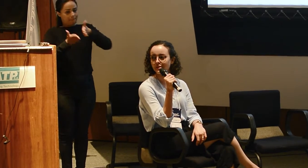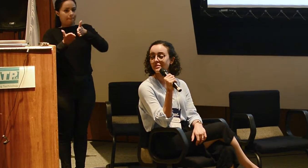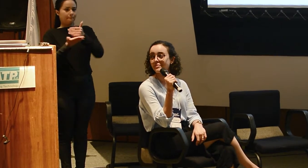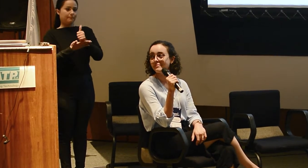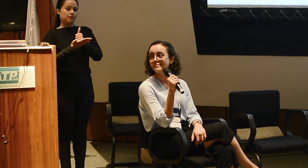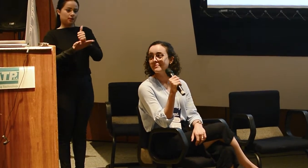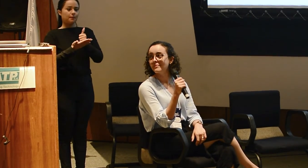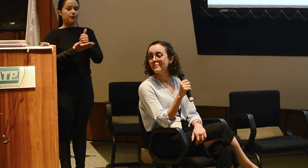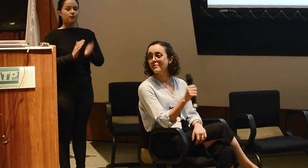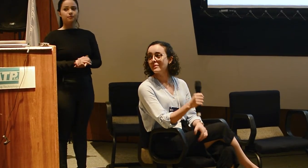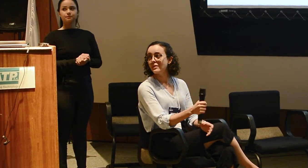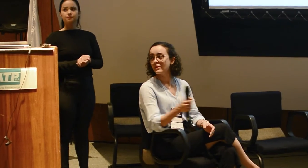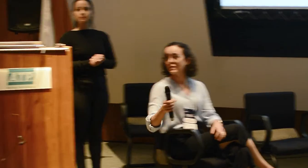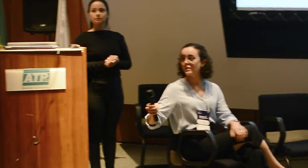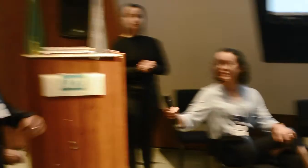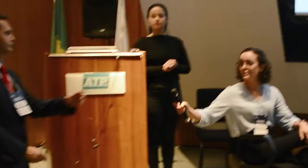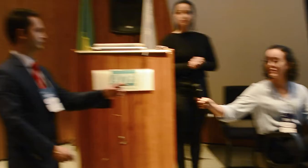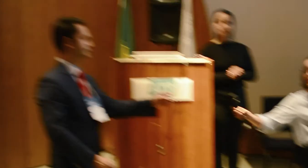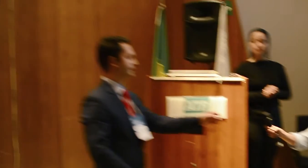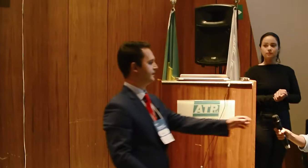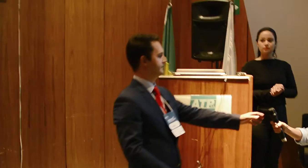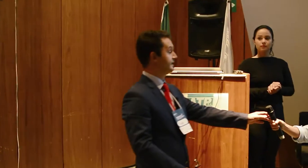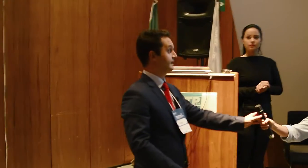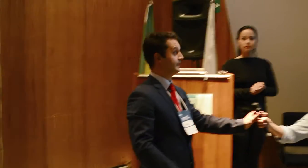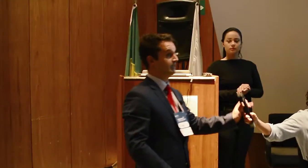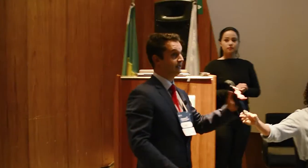basicamente. E